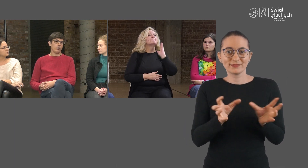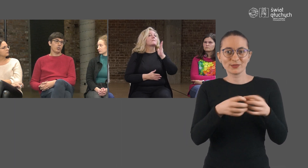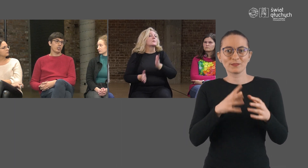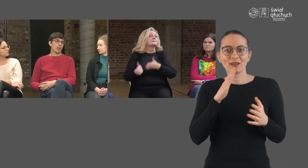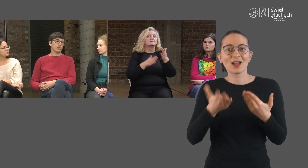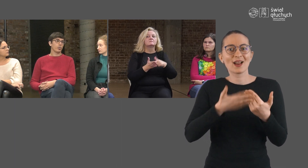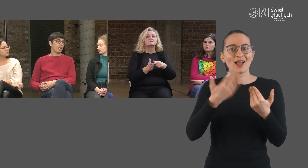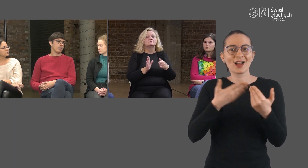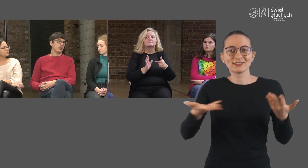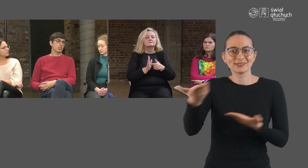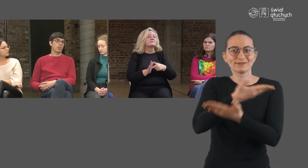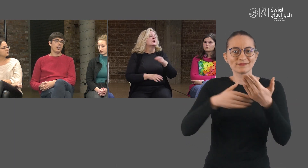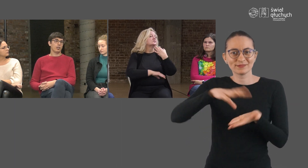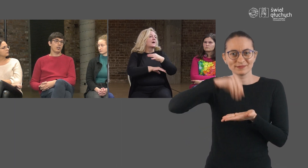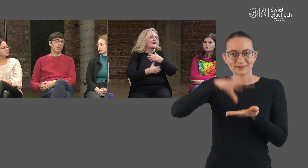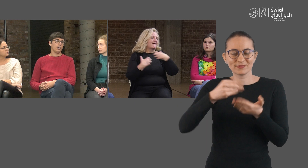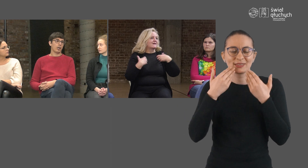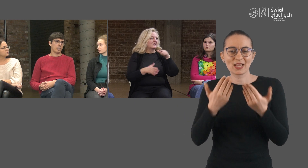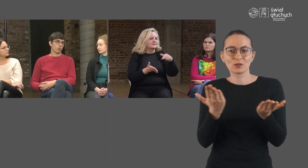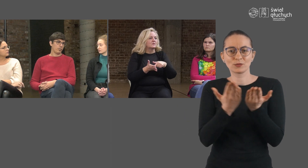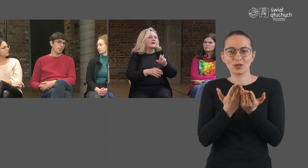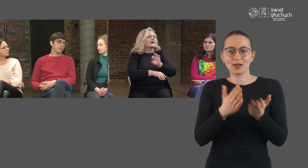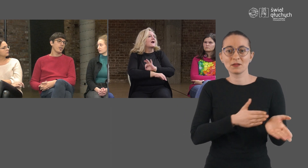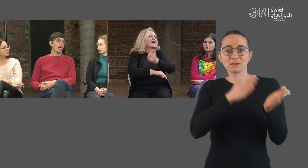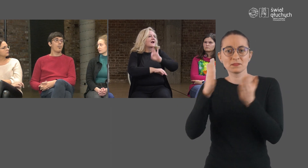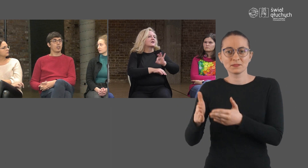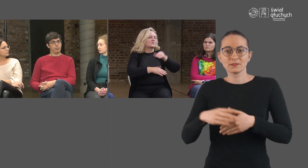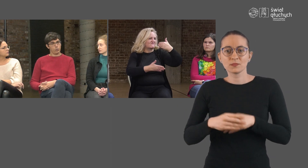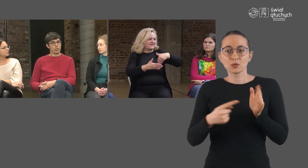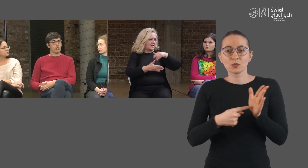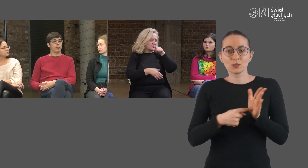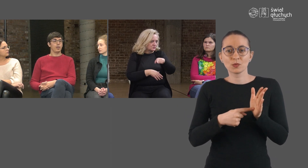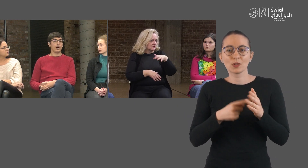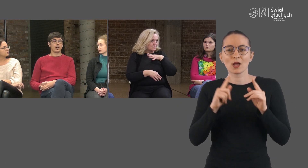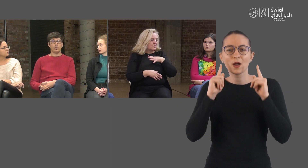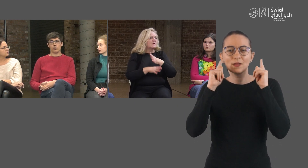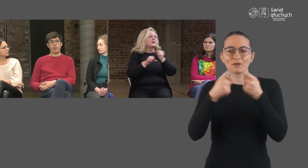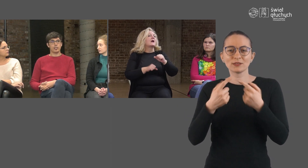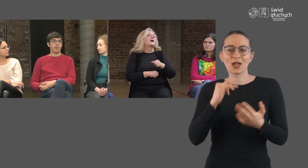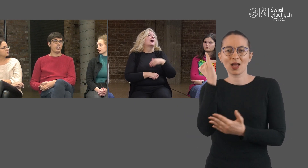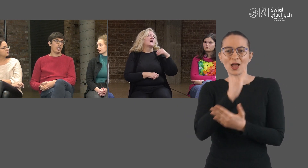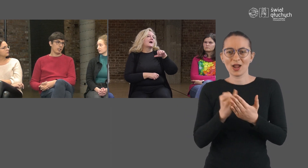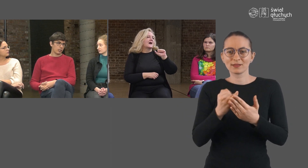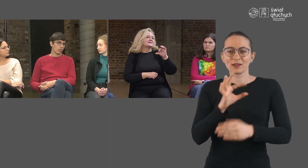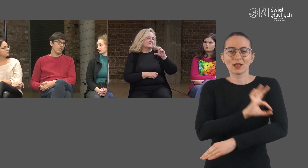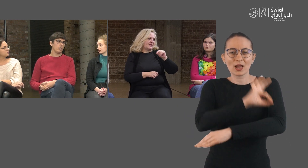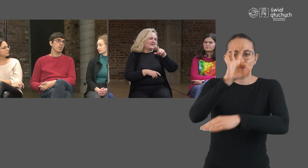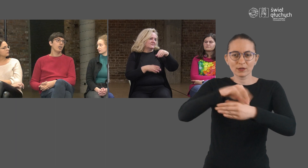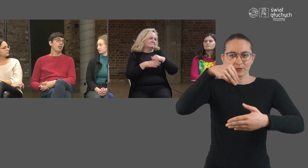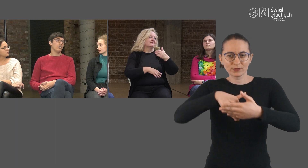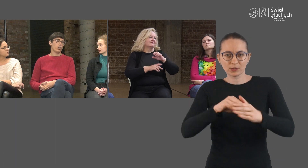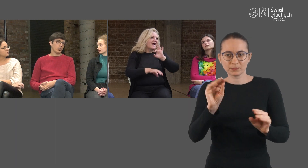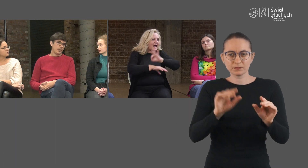Potem doszedłem na studium artystyczne na architekturę wnętrz, a potem ukończyłam Akademię Sztuk Pięknych na Wydziale Architektury